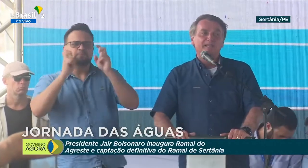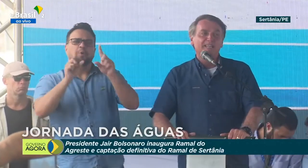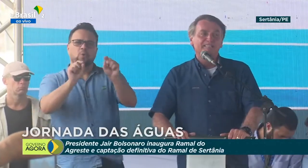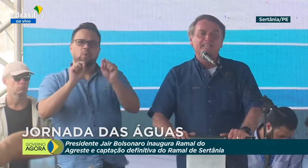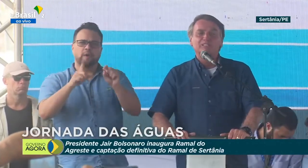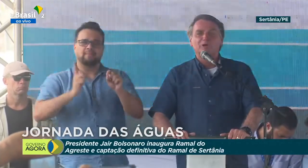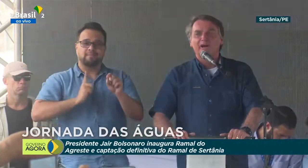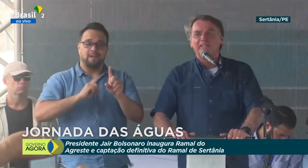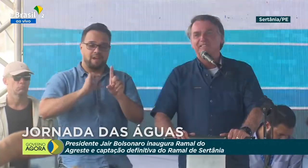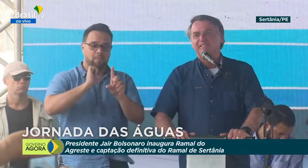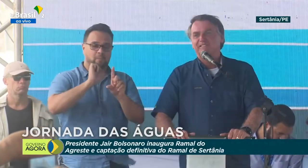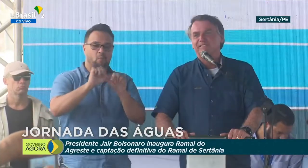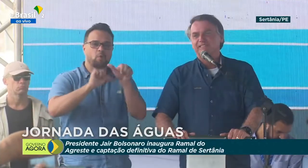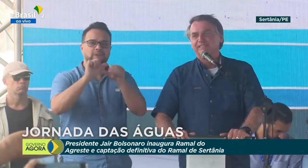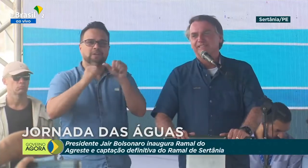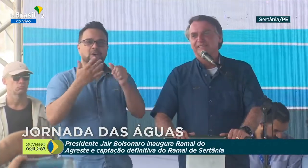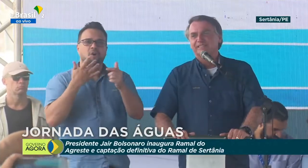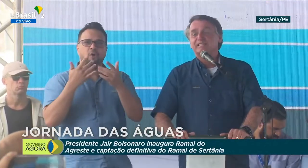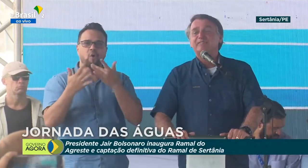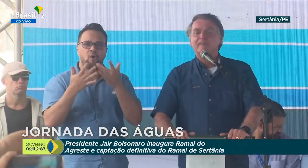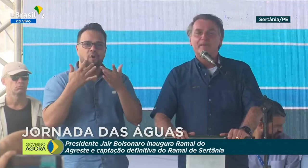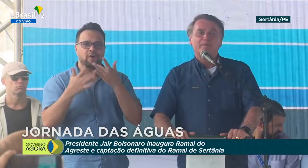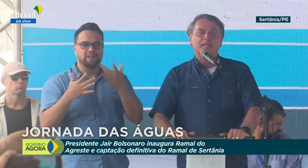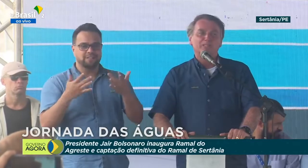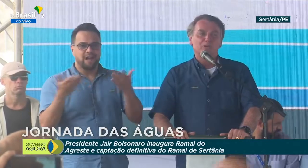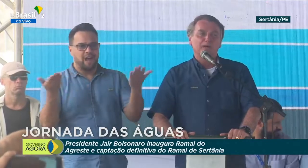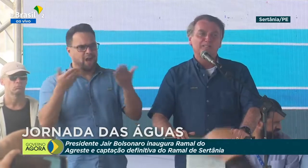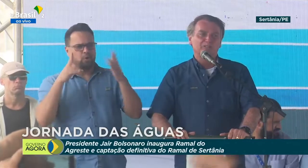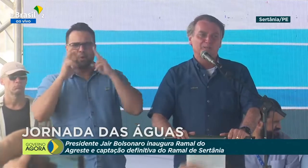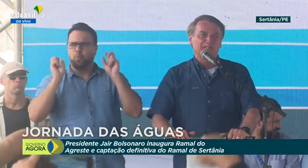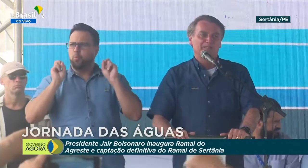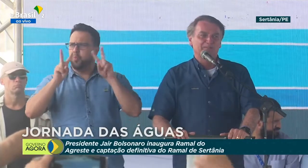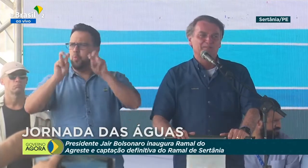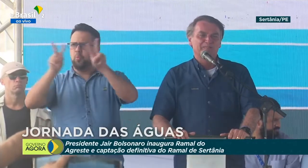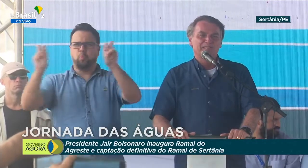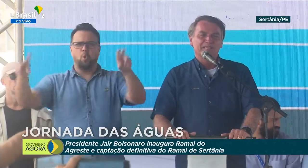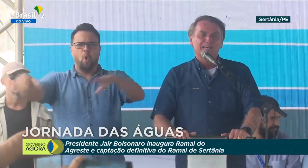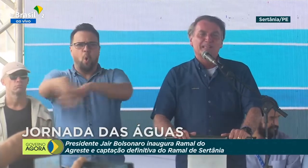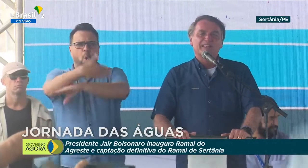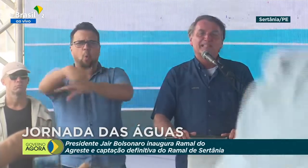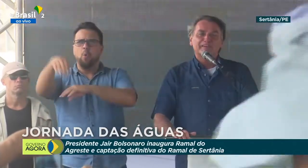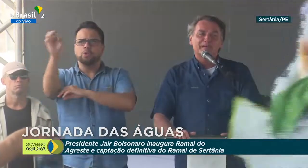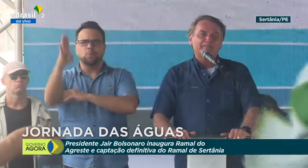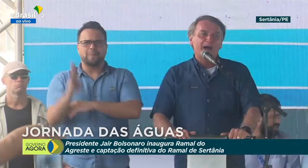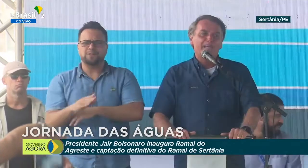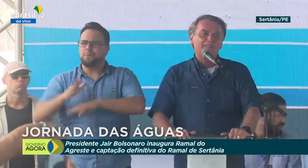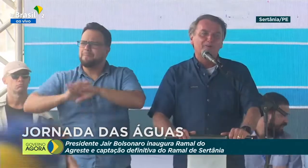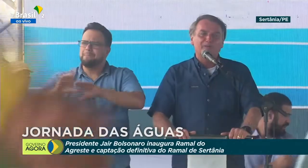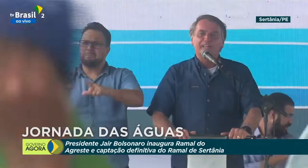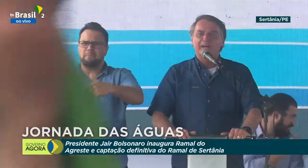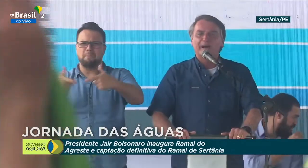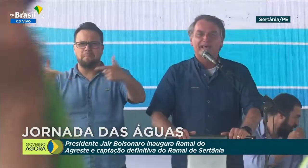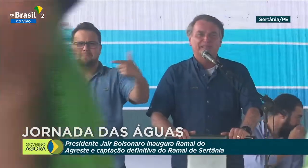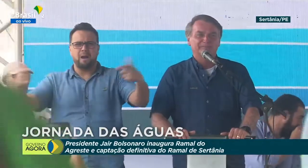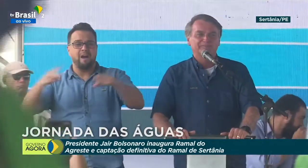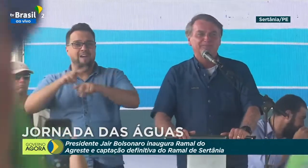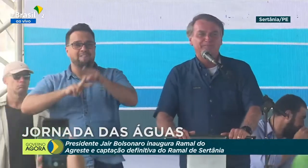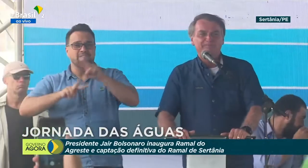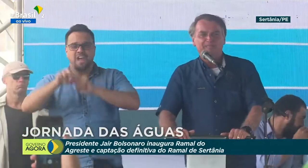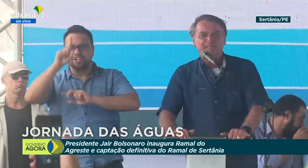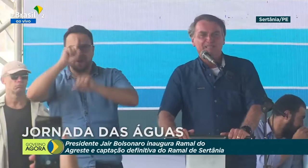as mudanças das cores que se vê pelas ruas do Brasil. Cada vez mais o verde e